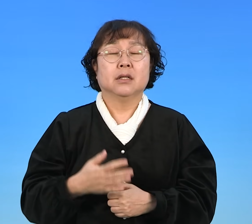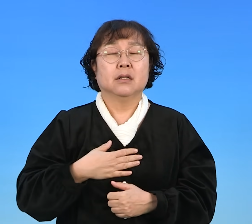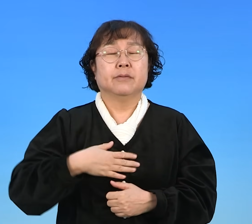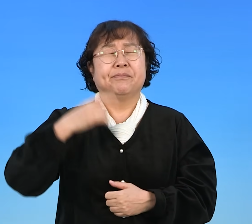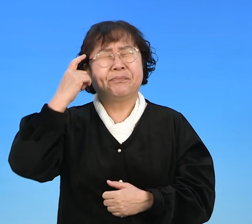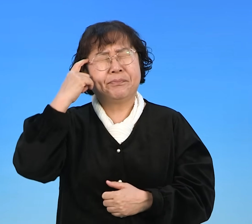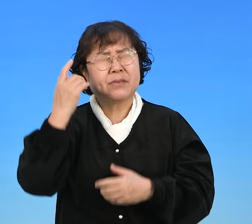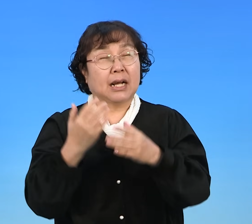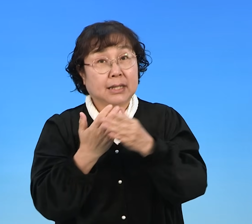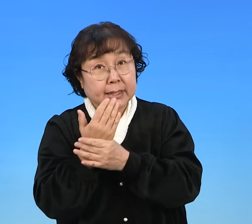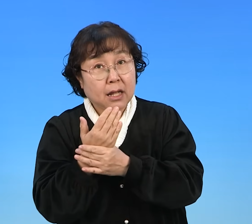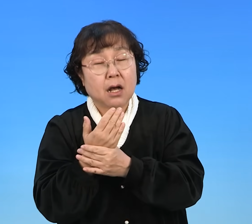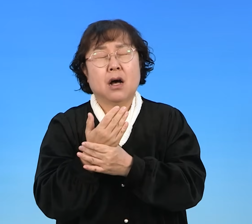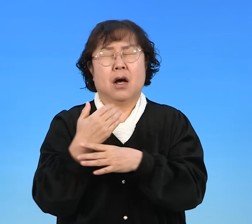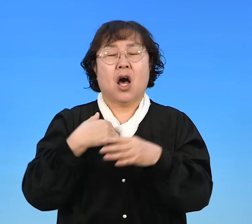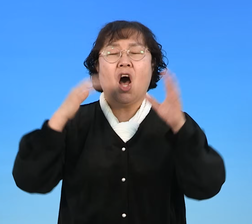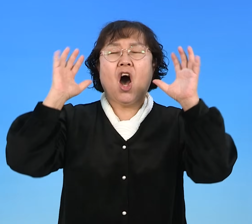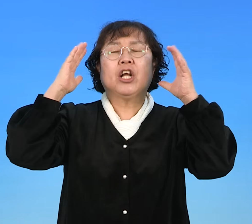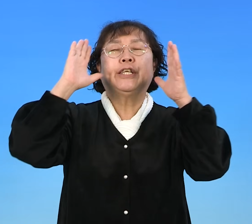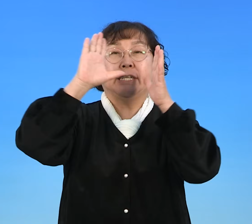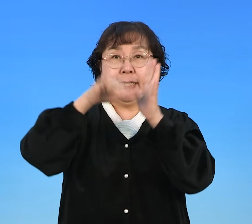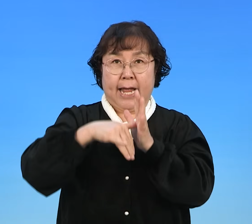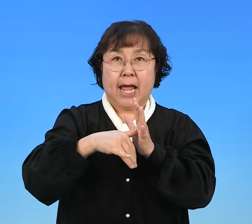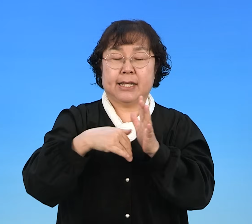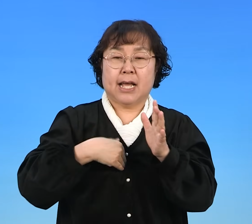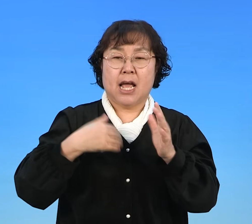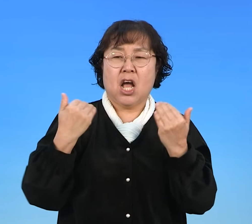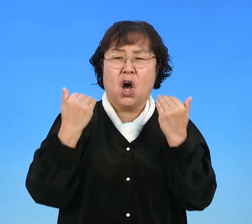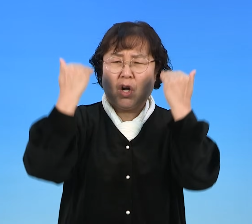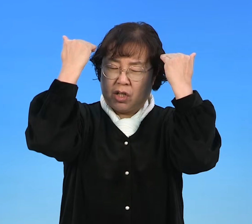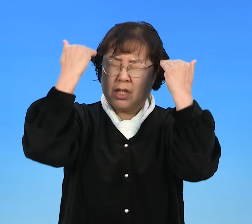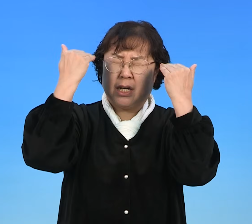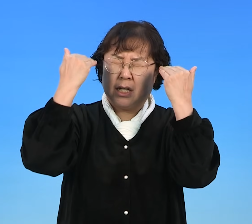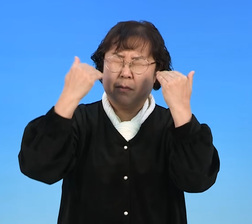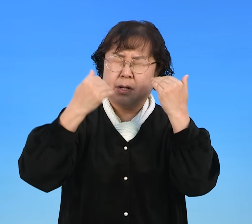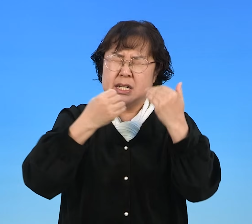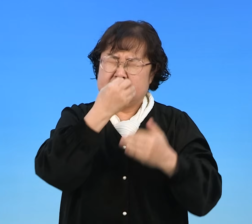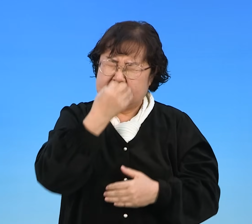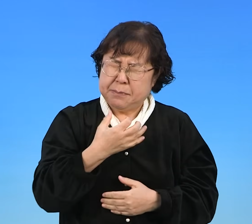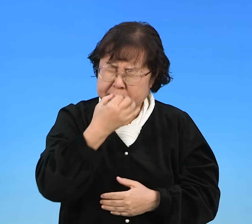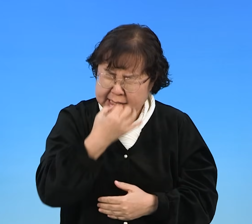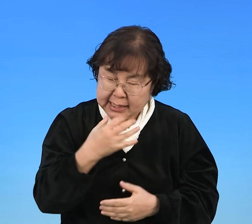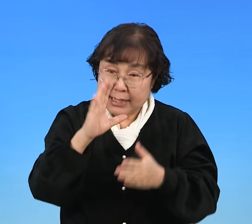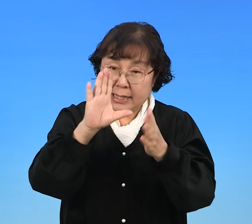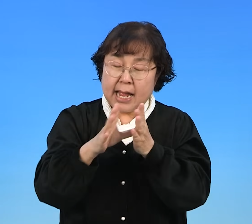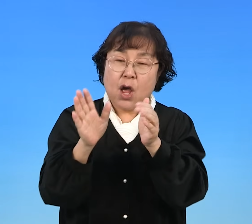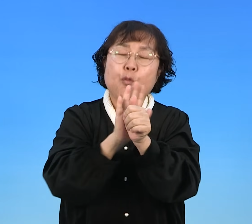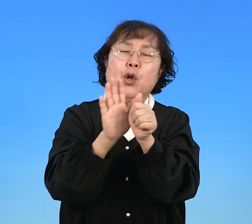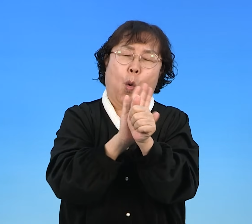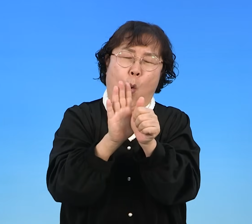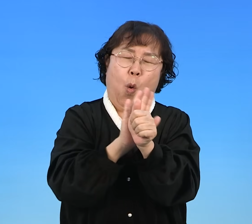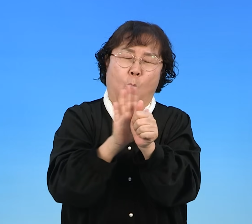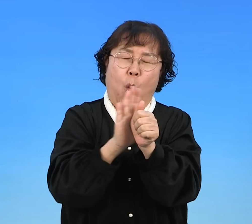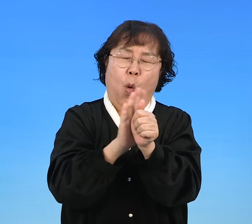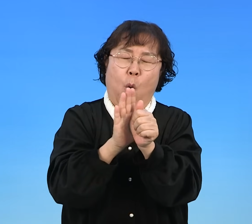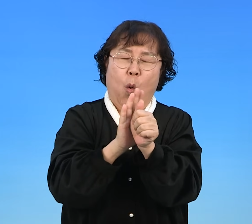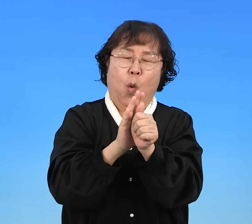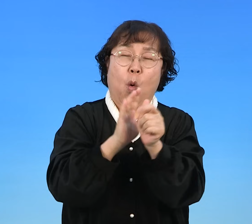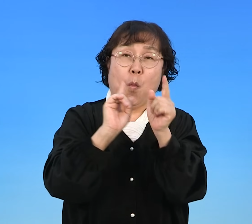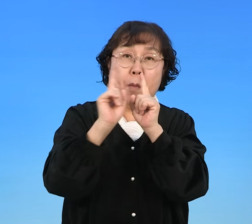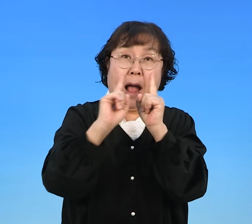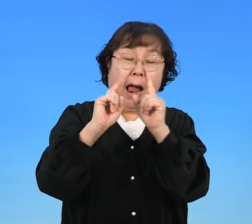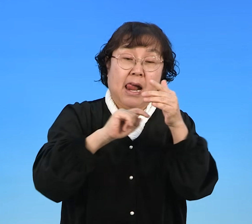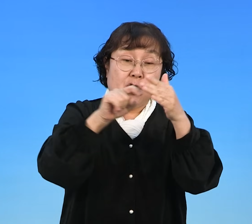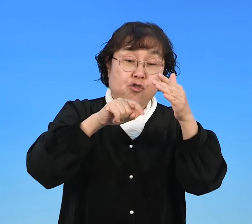그 어른들이 이제 좀 아프고 힘들고 낙심하고 그러면 위로해 주시는 말 중에 힘내라,